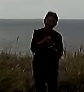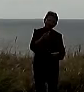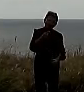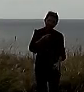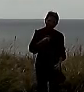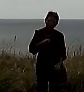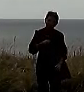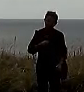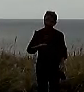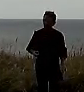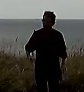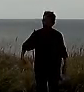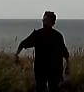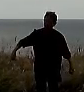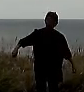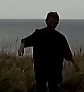私の道連れ、